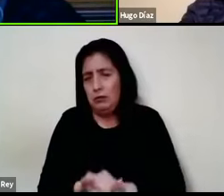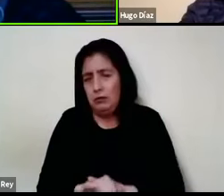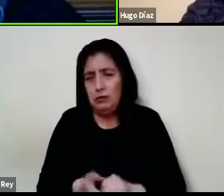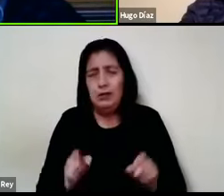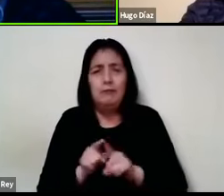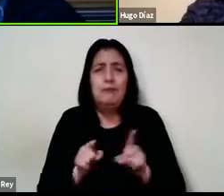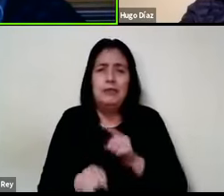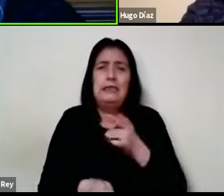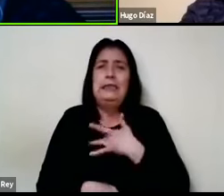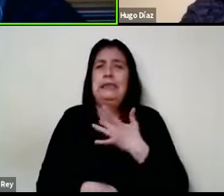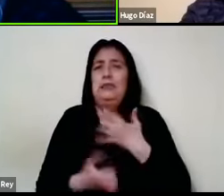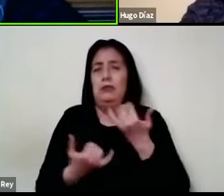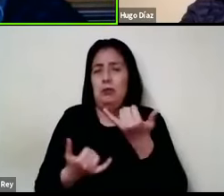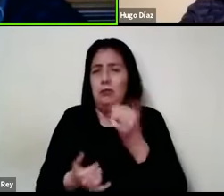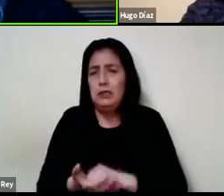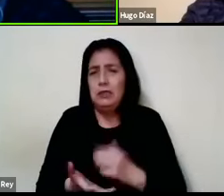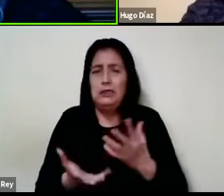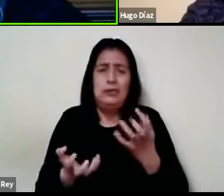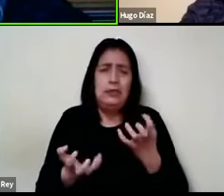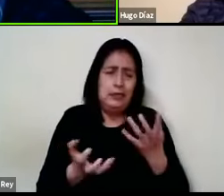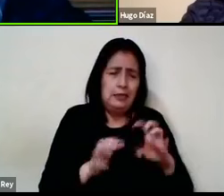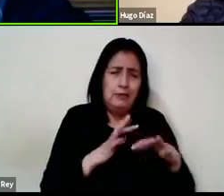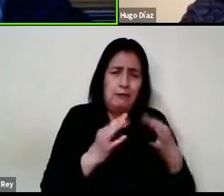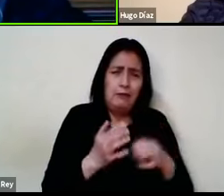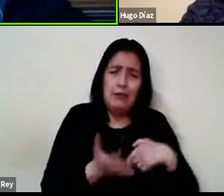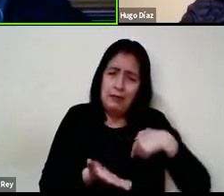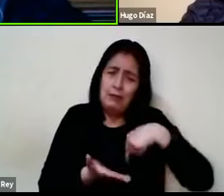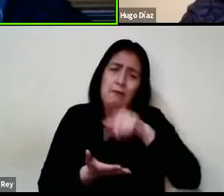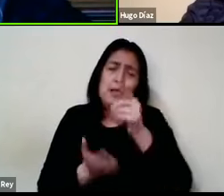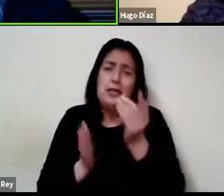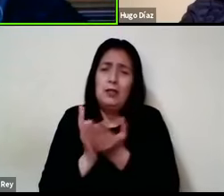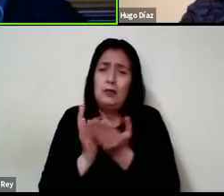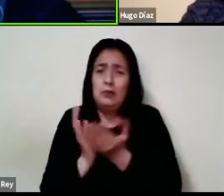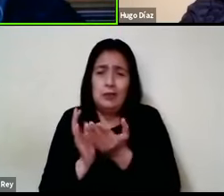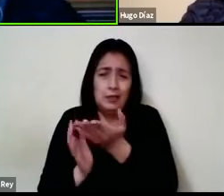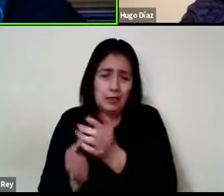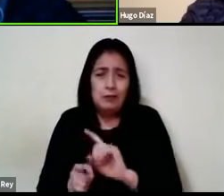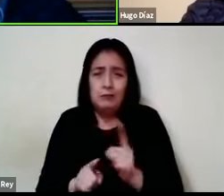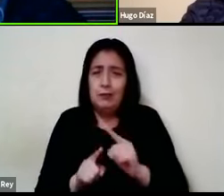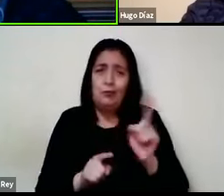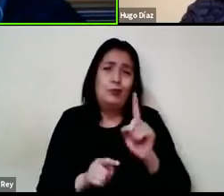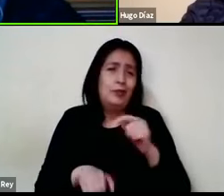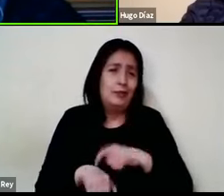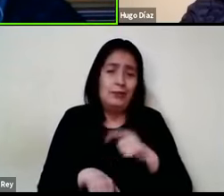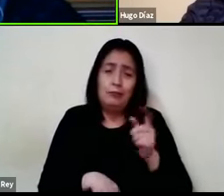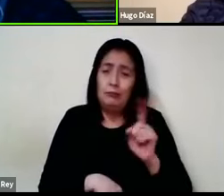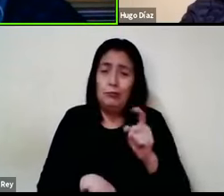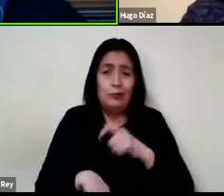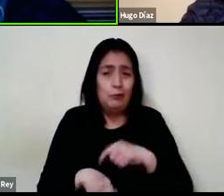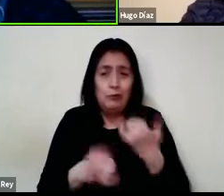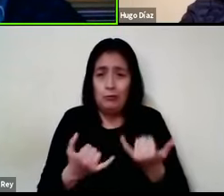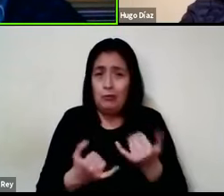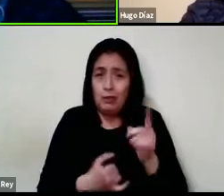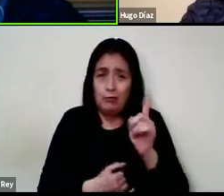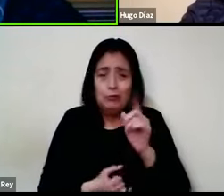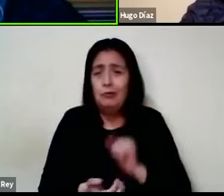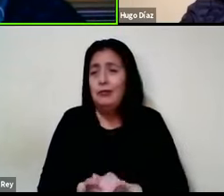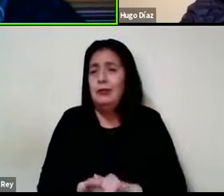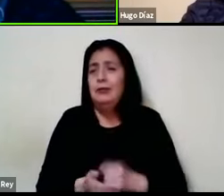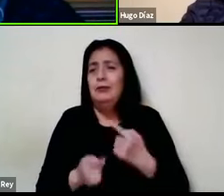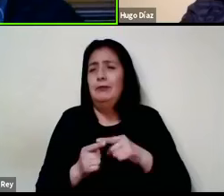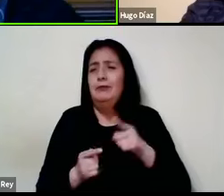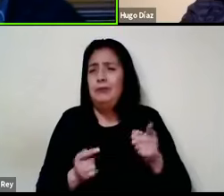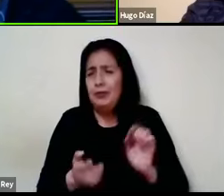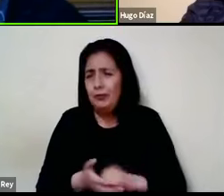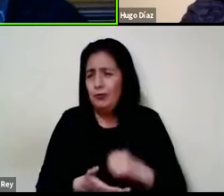está sintiendo. Quieren las familias mandar a sus hijos a las escuelas, pero todavía no es tiempo, no es momento. Pero es porque